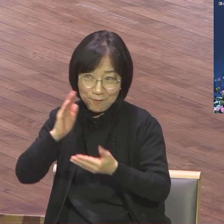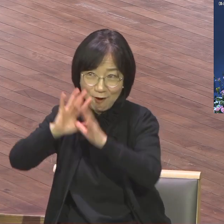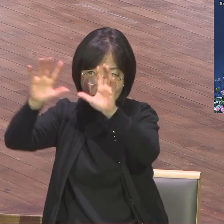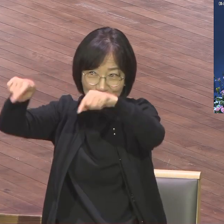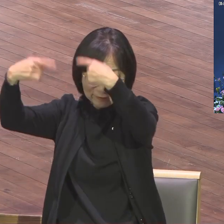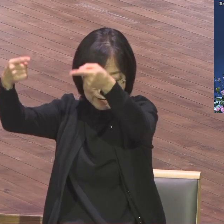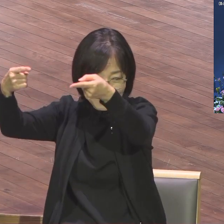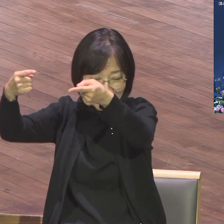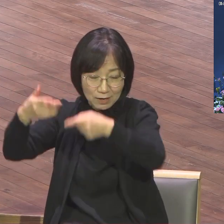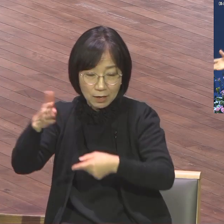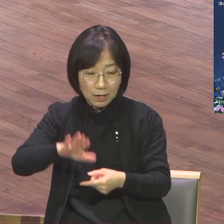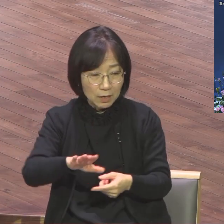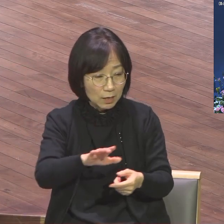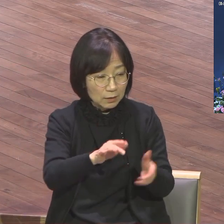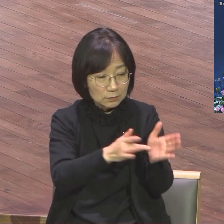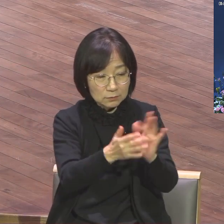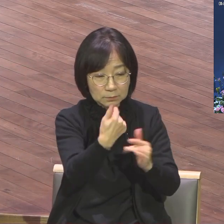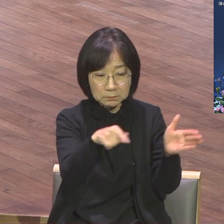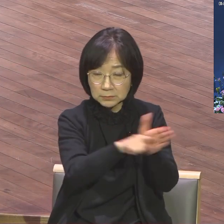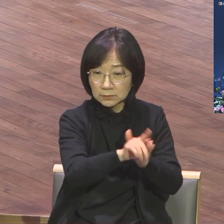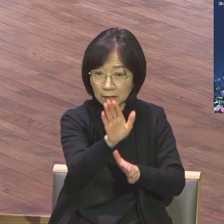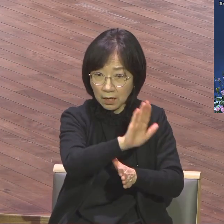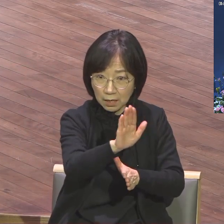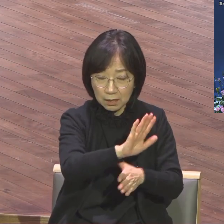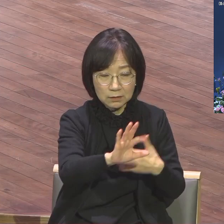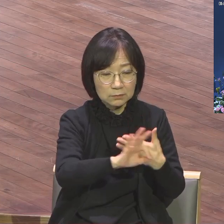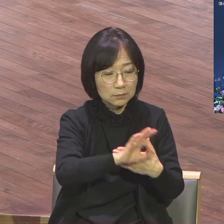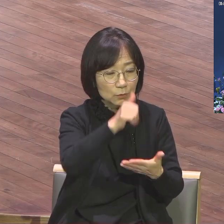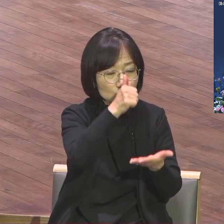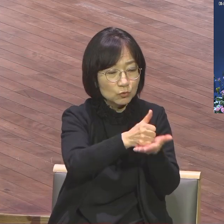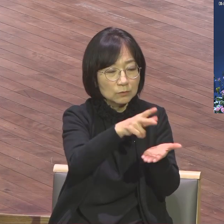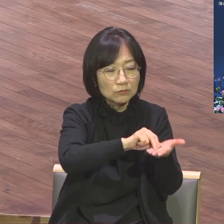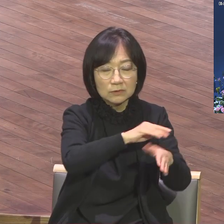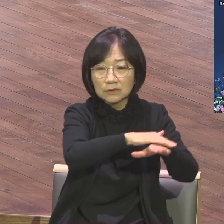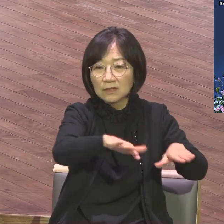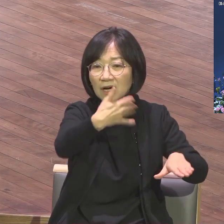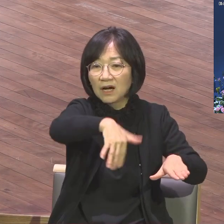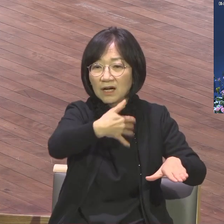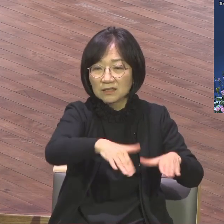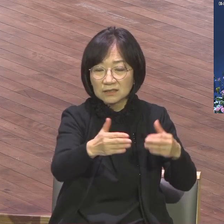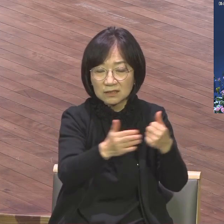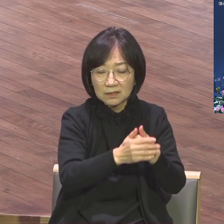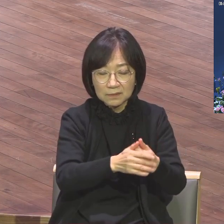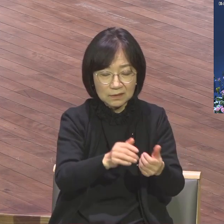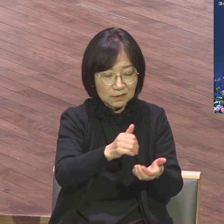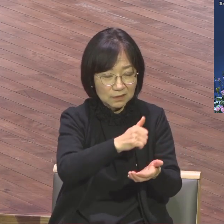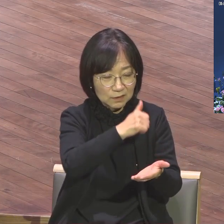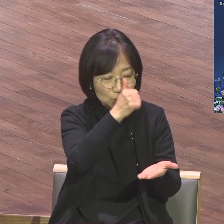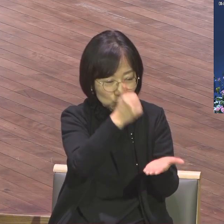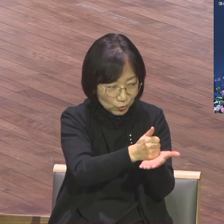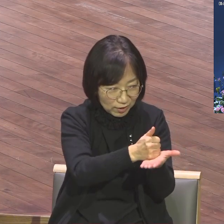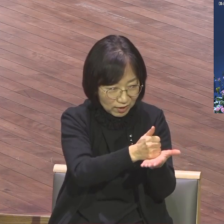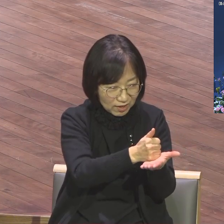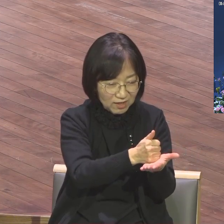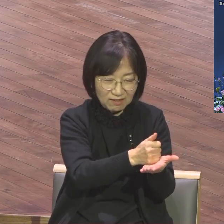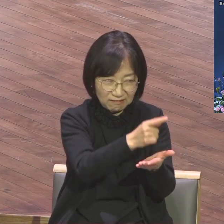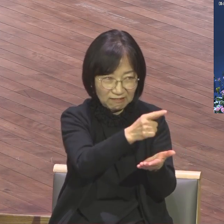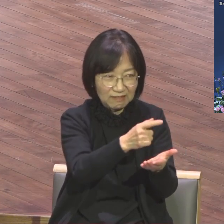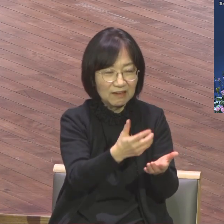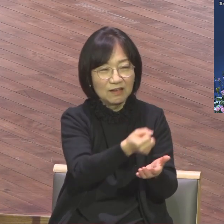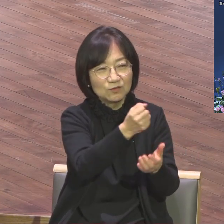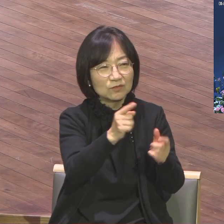예수 안 믿으면 그 대가 받아야 돼요. 죄 해결이 안 됐기 때문에 하나님이 공의로우십니다. 죄 해결돼야 돼요.